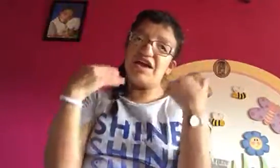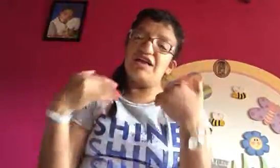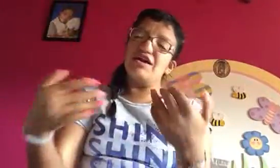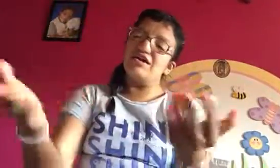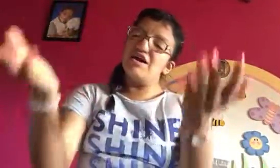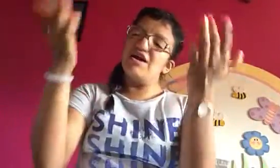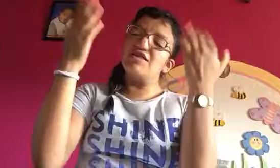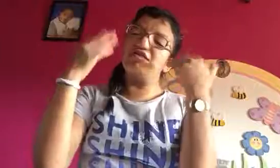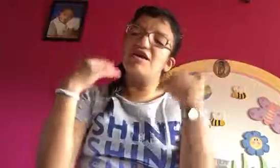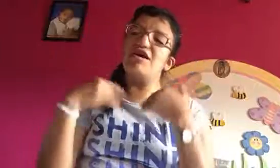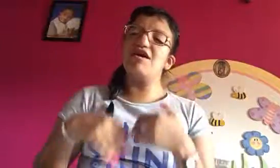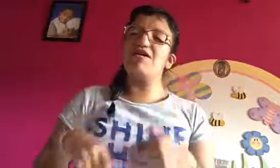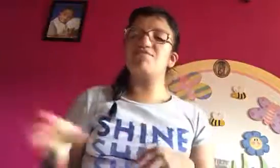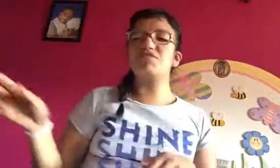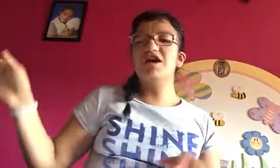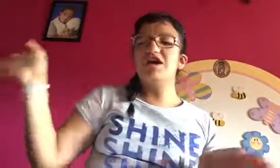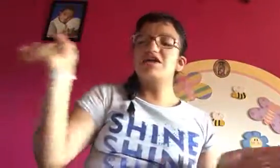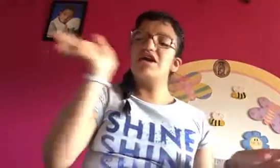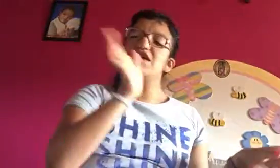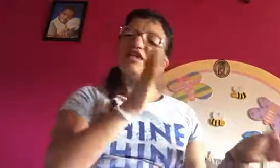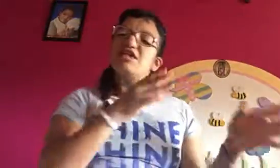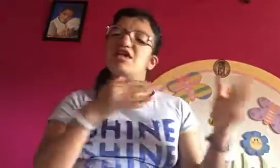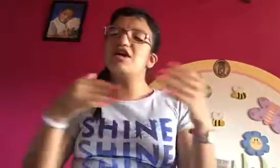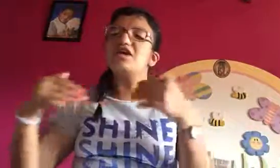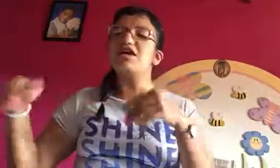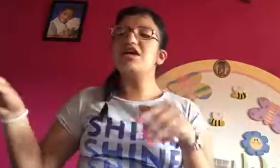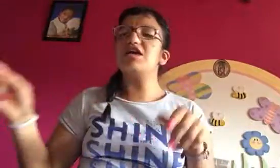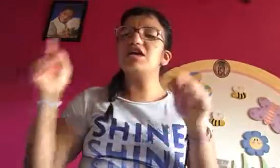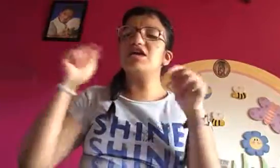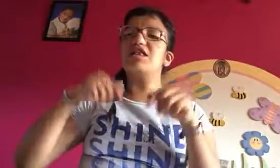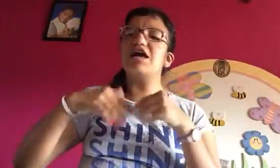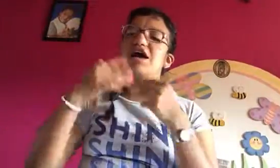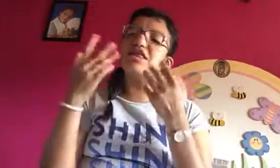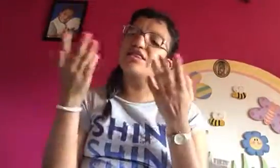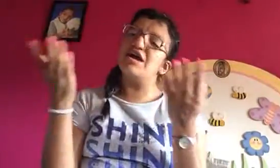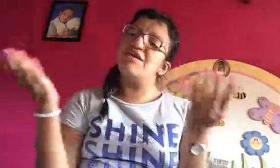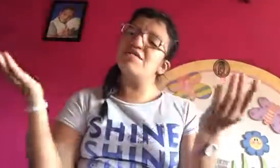Ven a cantar, que ya está aquí la